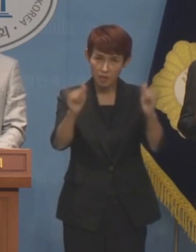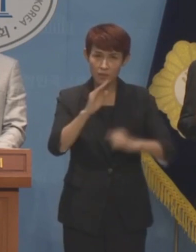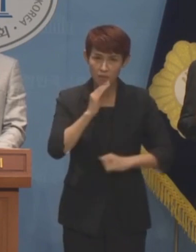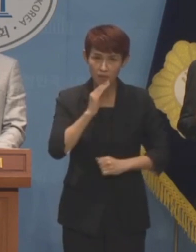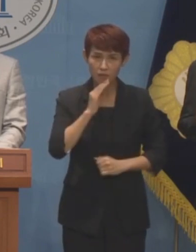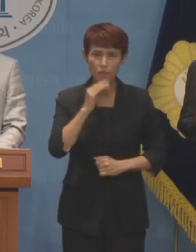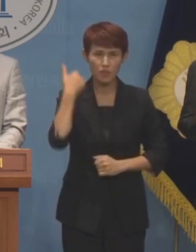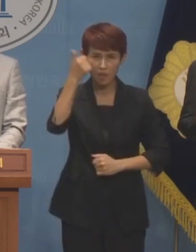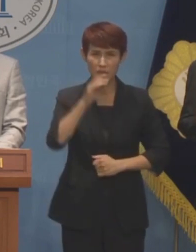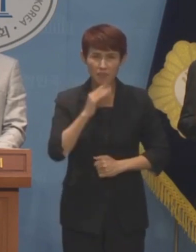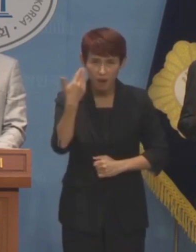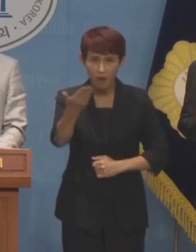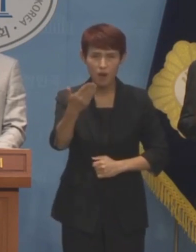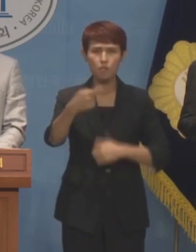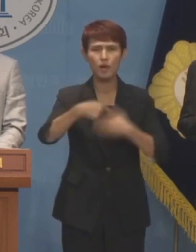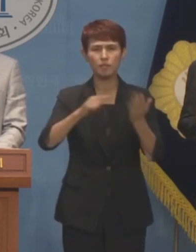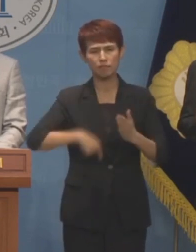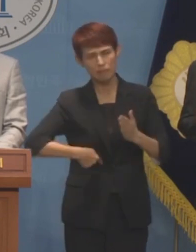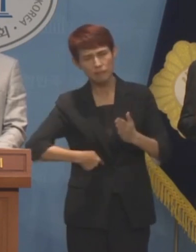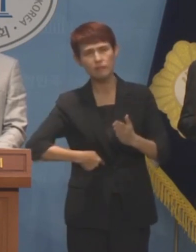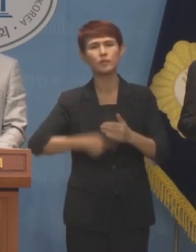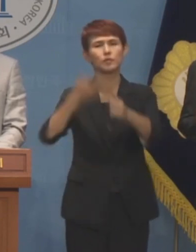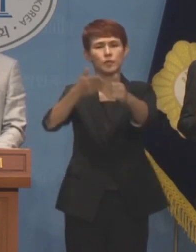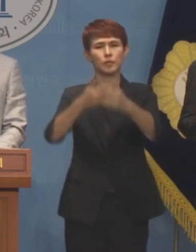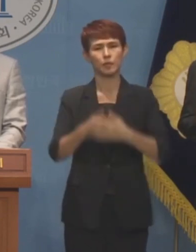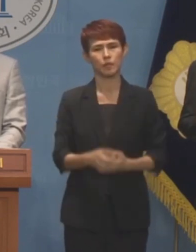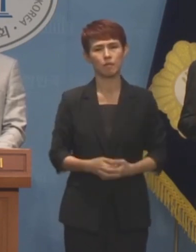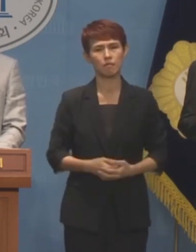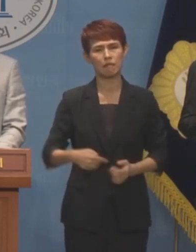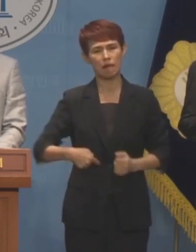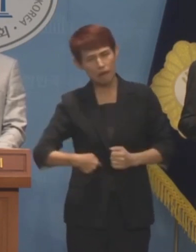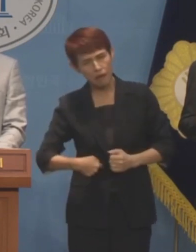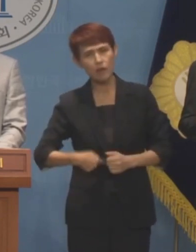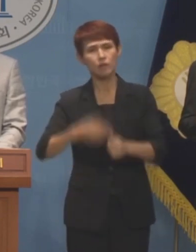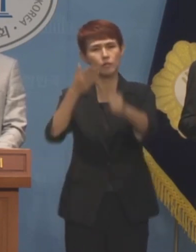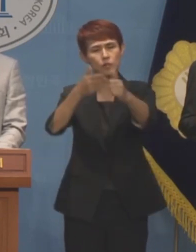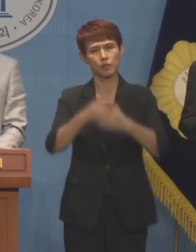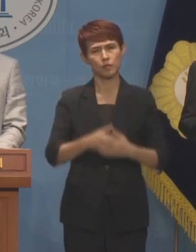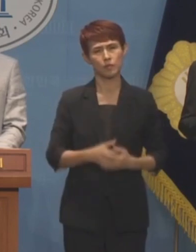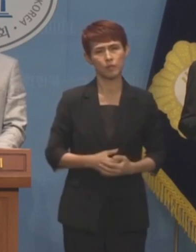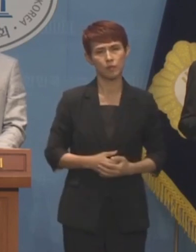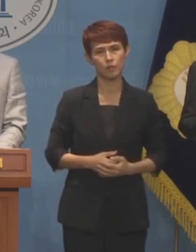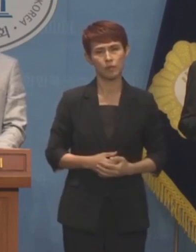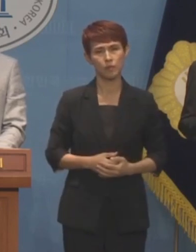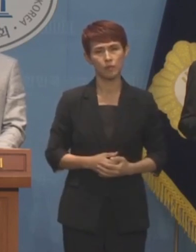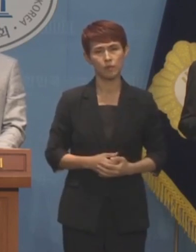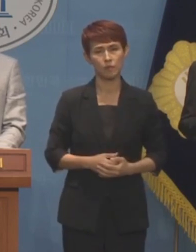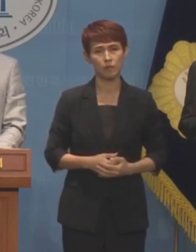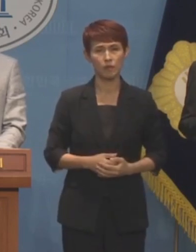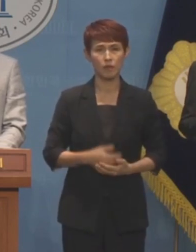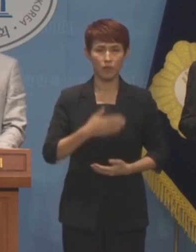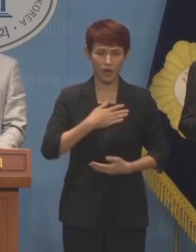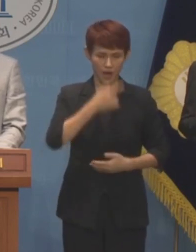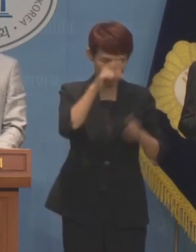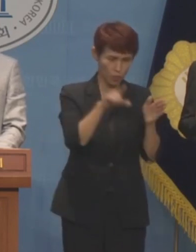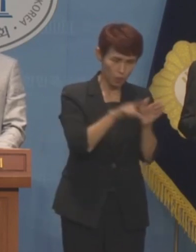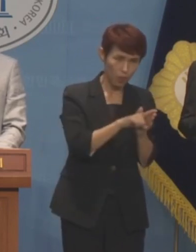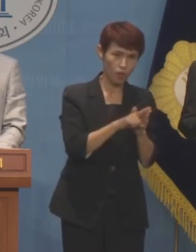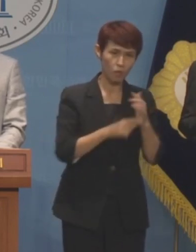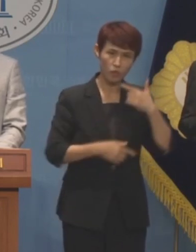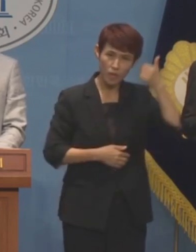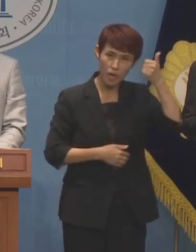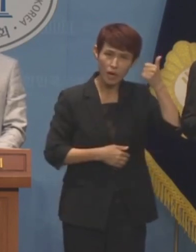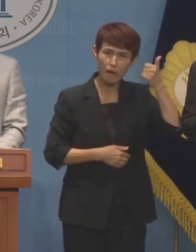목사라면 아프기라도 하십시오. 양심의 가책이라도 느끼십시오. 제가 기독교인이고 목사라는